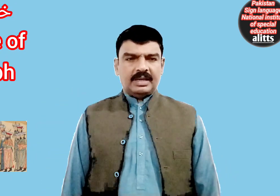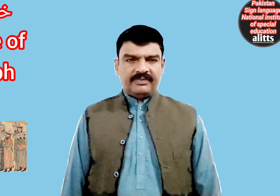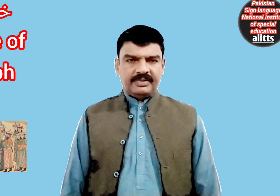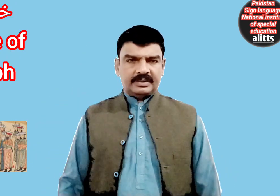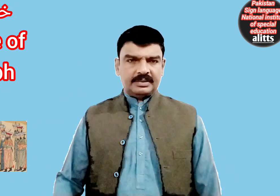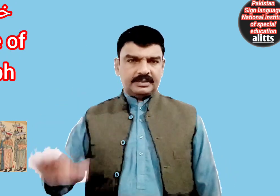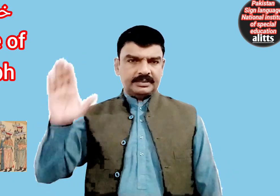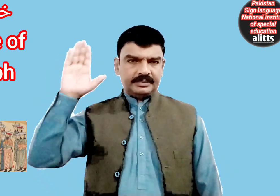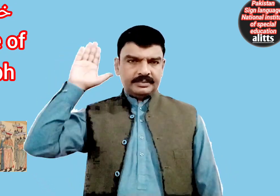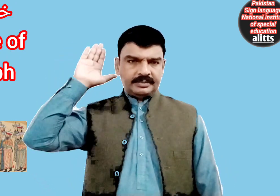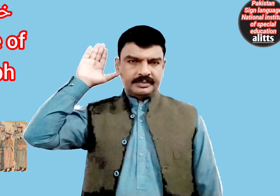खिलाफत।